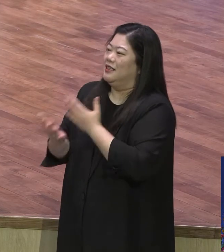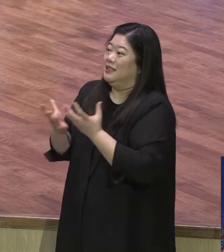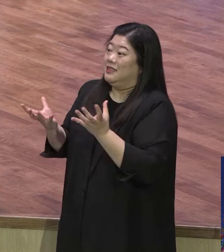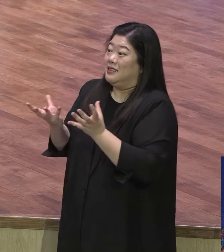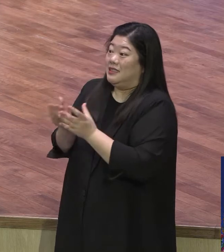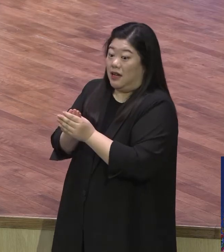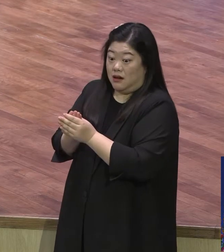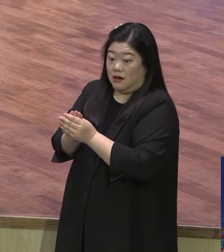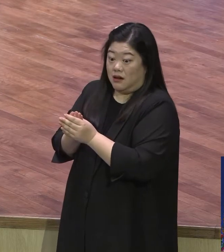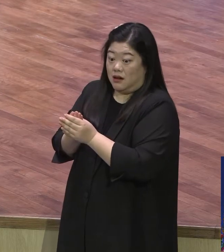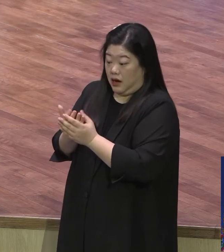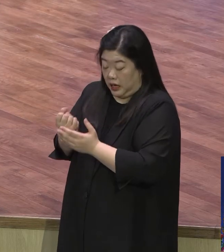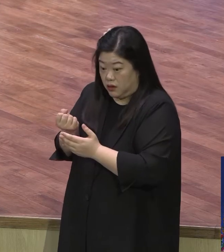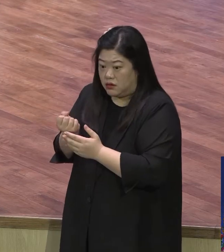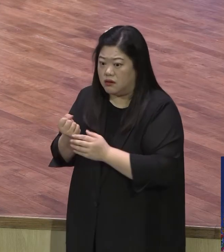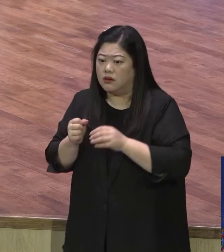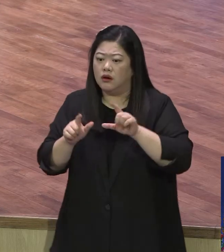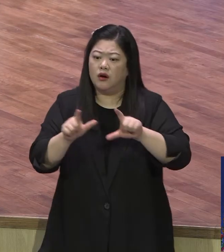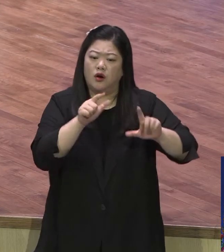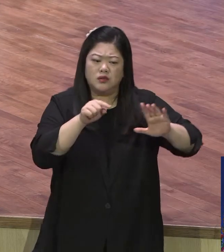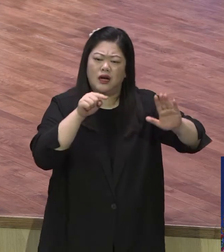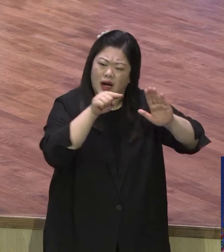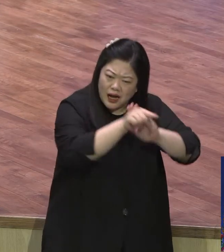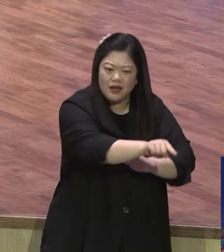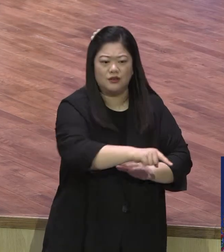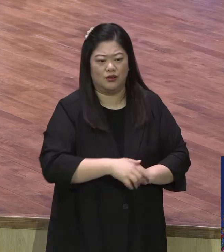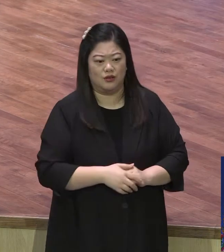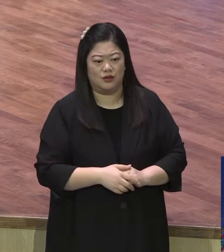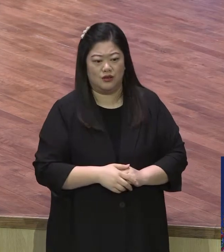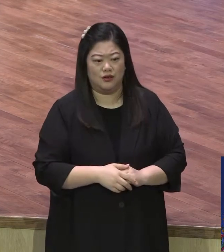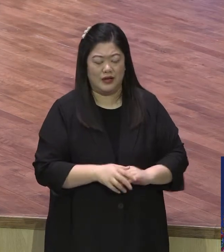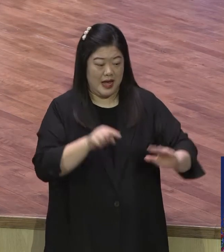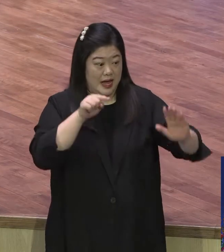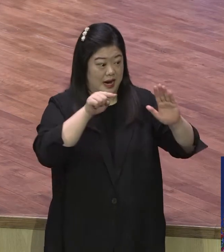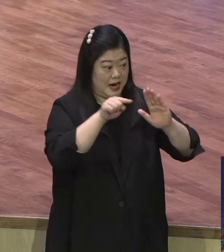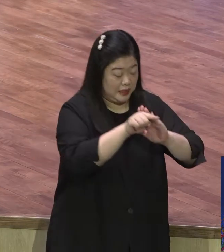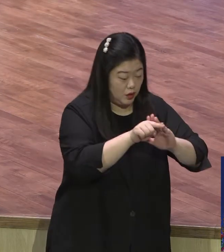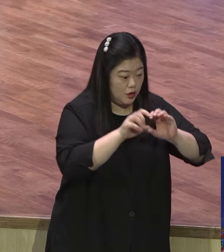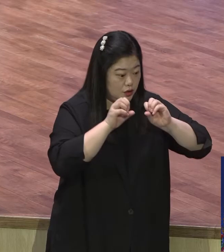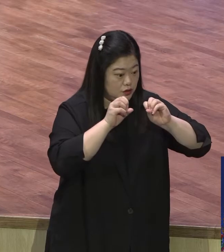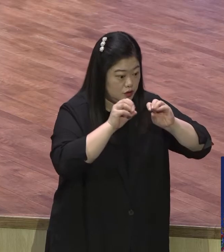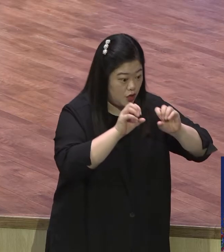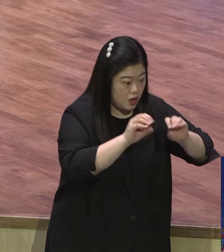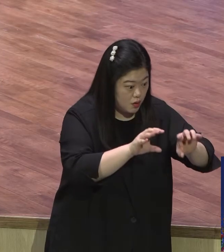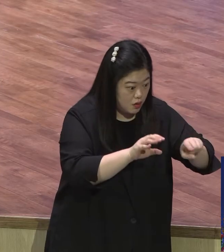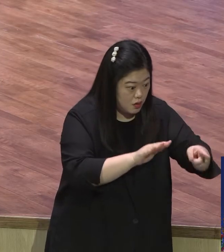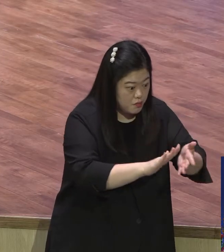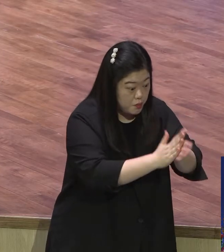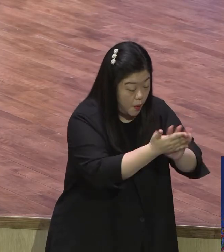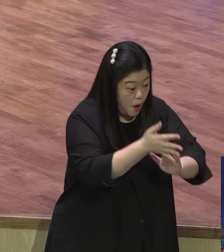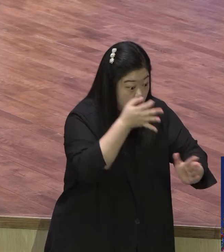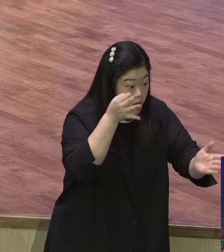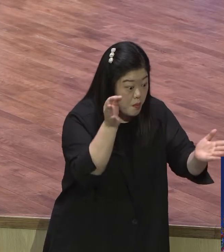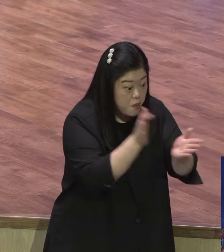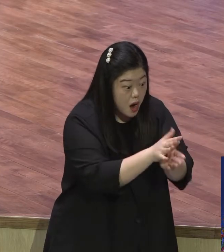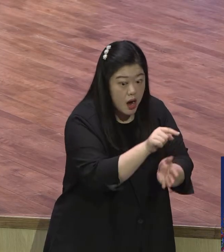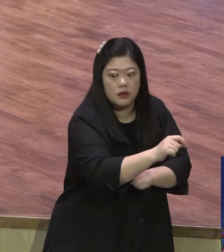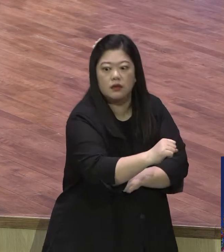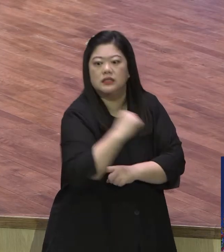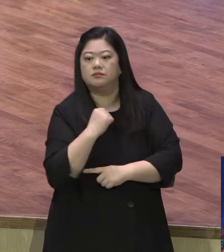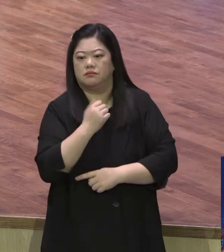현장을 가지세요 자기 현장에 있어야 돼요 그래야 병들지 않습니다 그래야 타락하지 않습니다 그래야